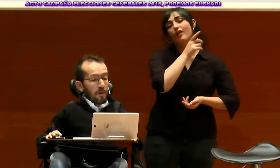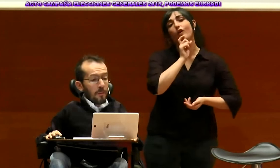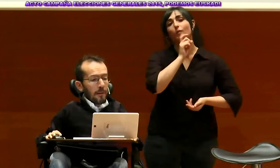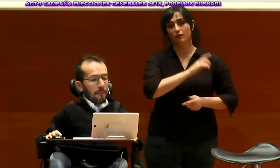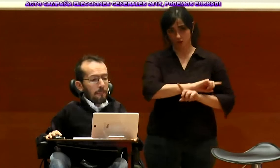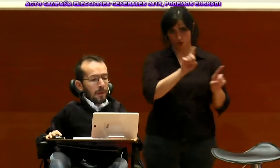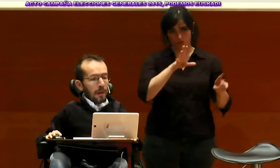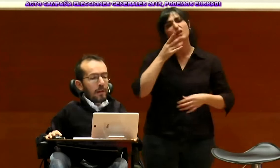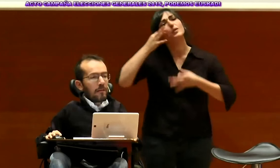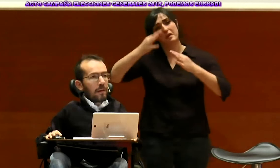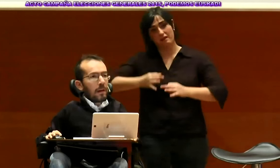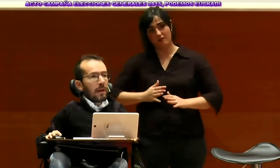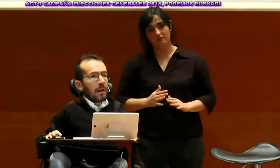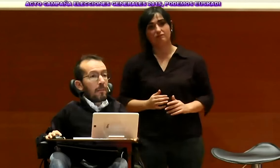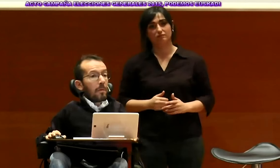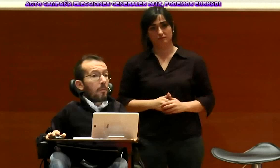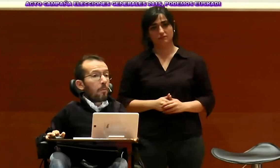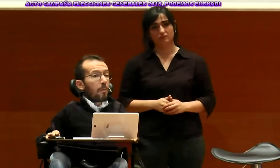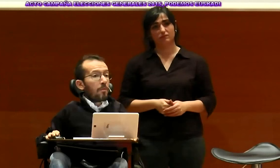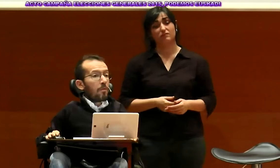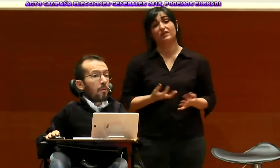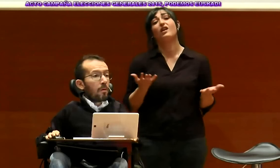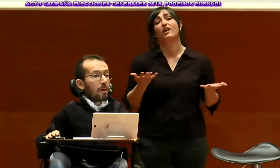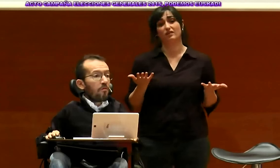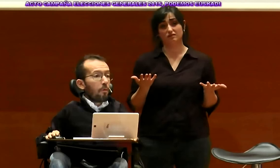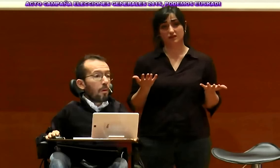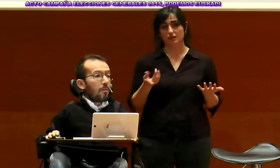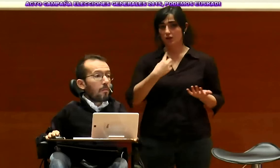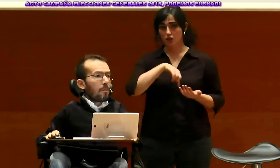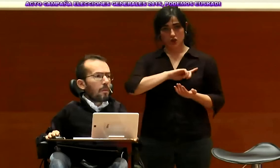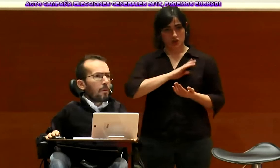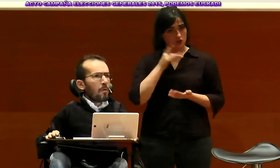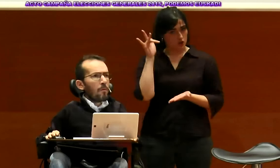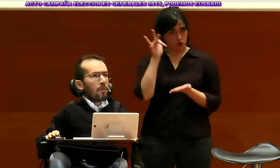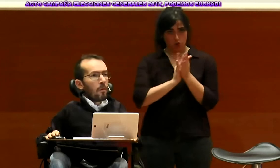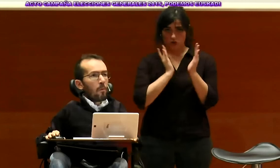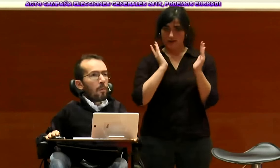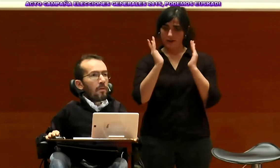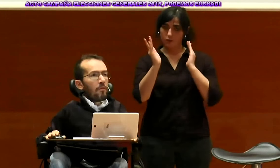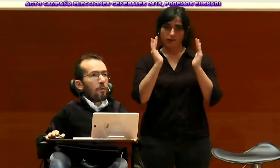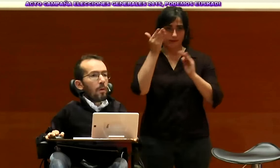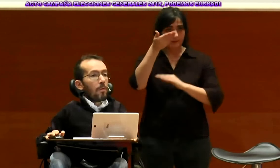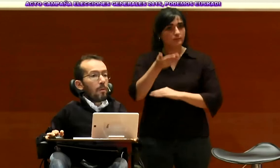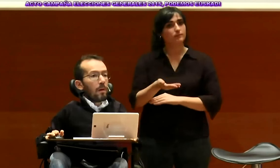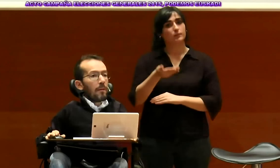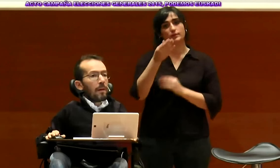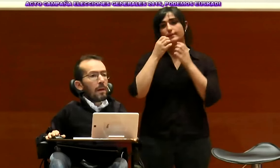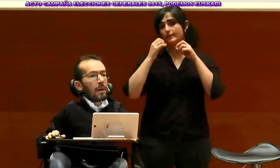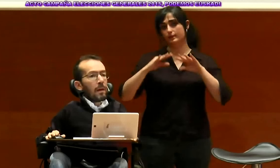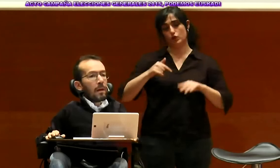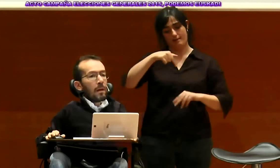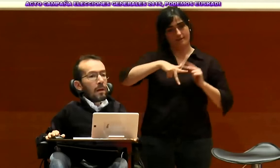Sino porque es verdad. Y es que vivimos un momento histórico. Vivimos un momento histórico en